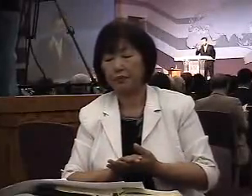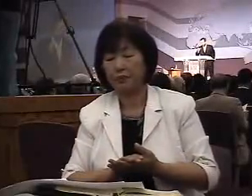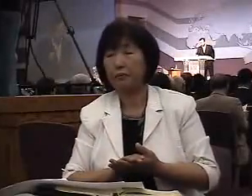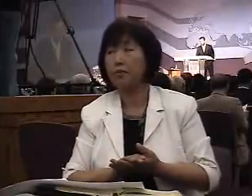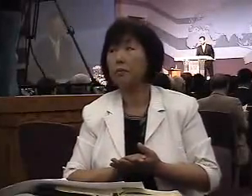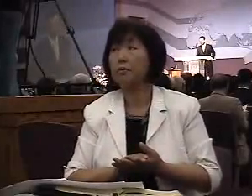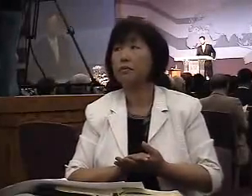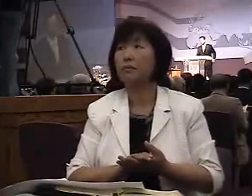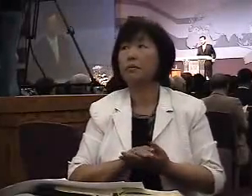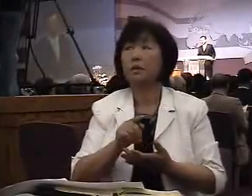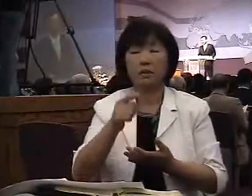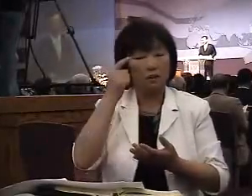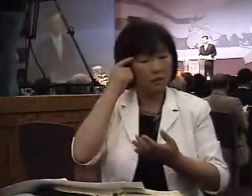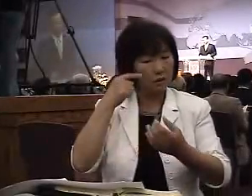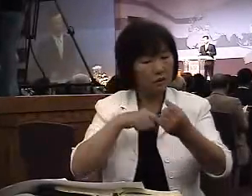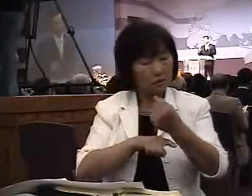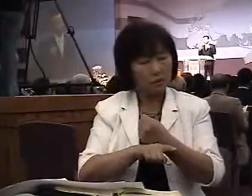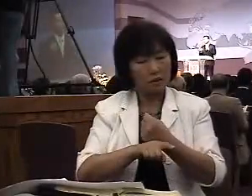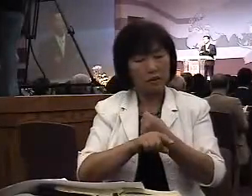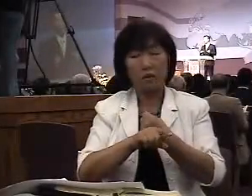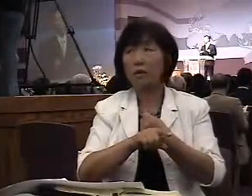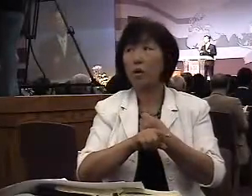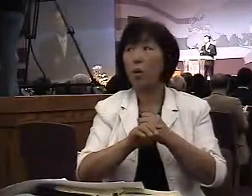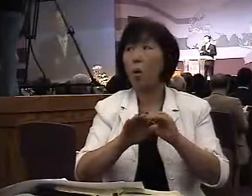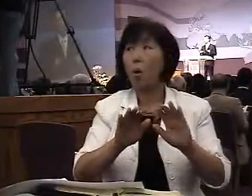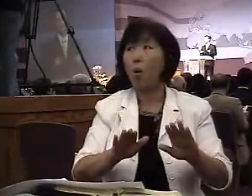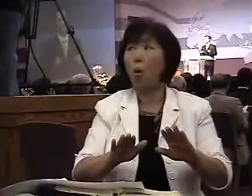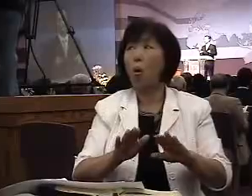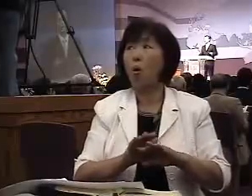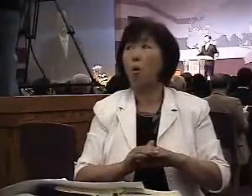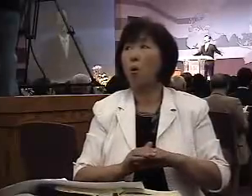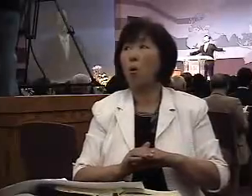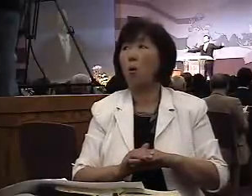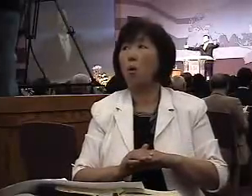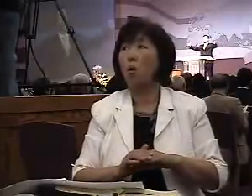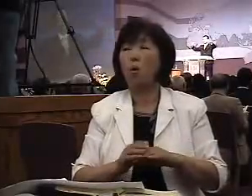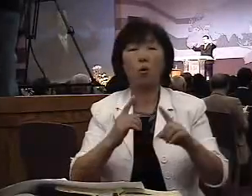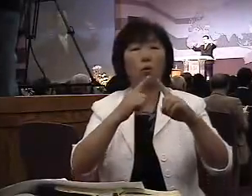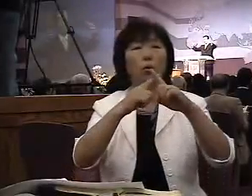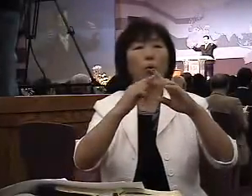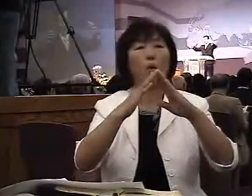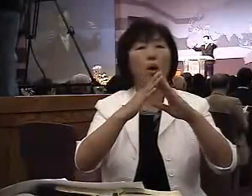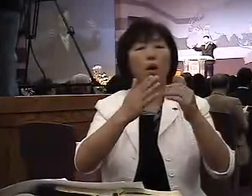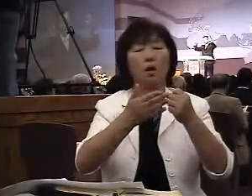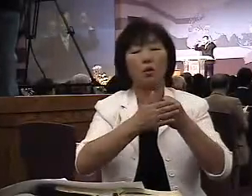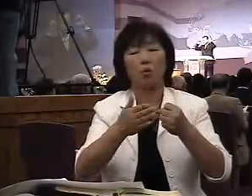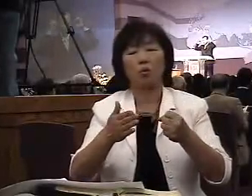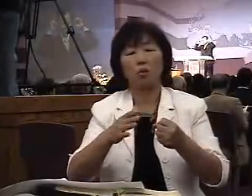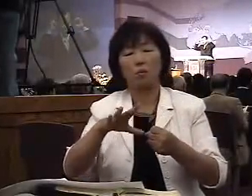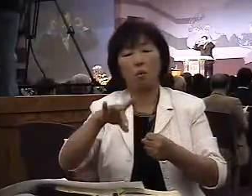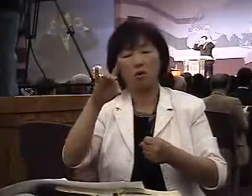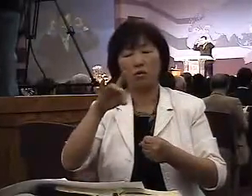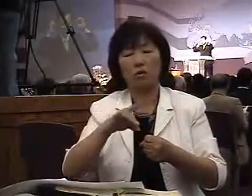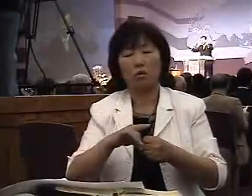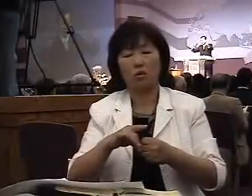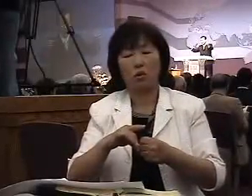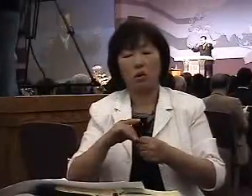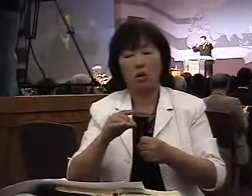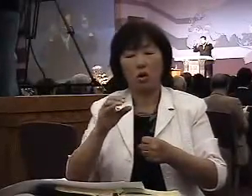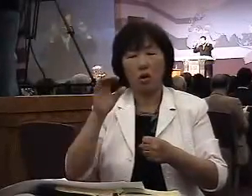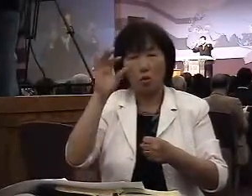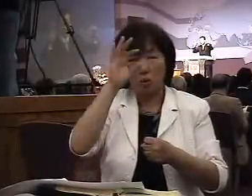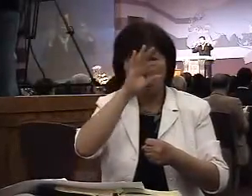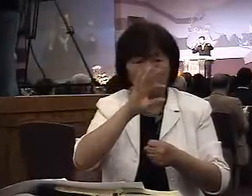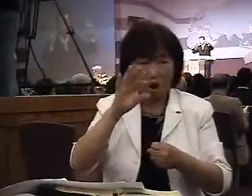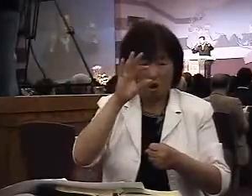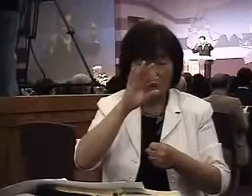자, 그런 뜻에서 저는 오늘 교회로서 먼저